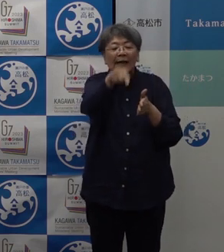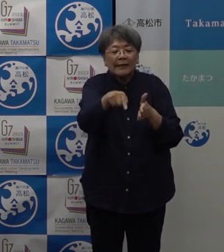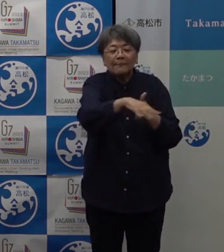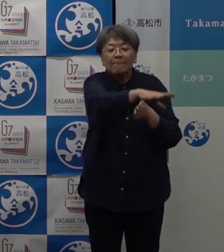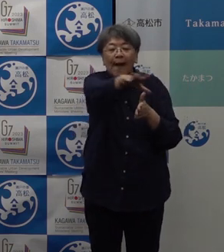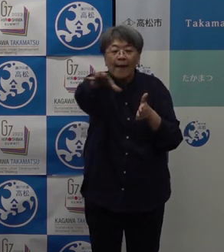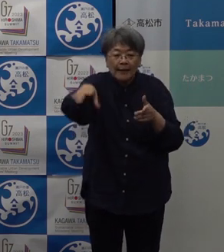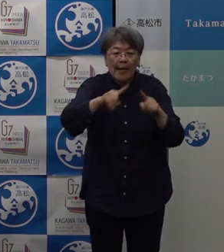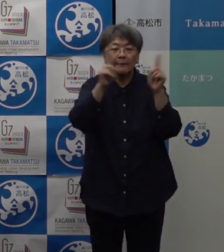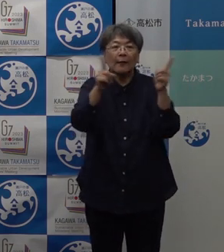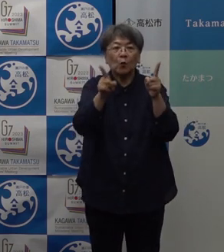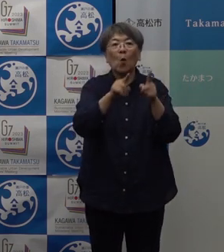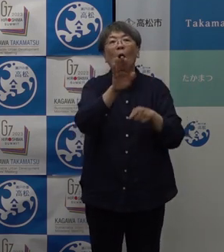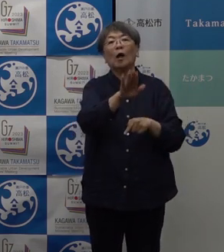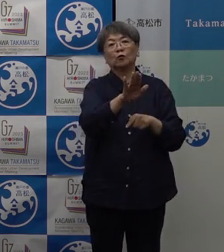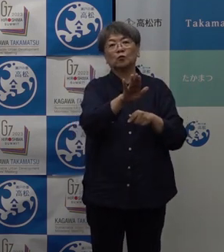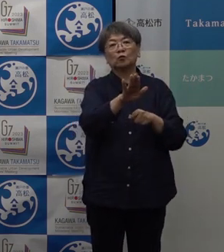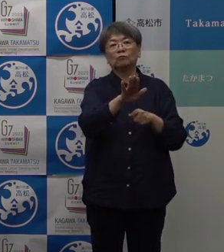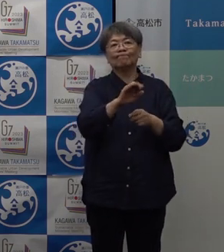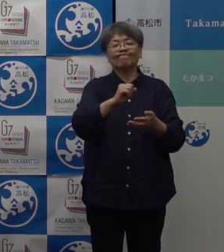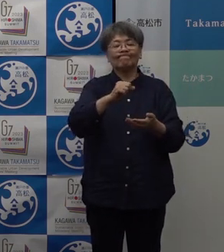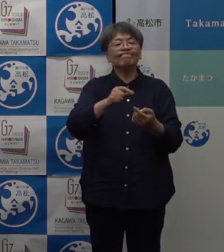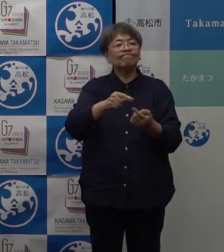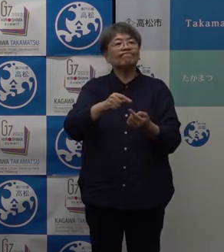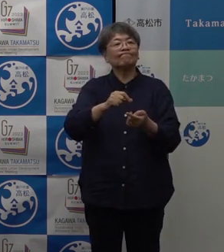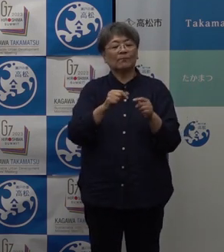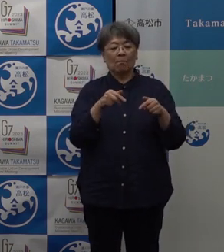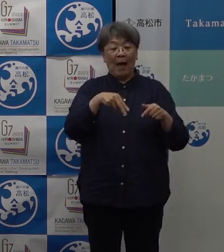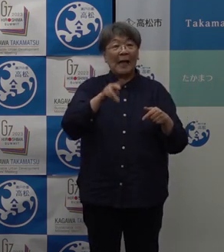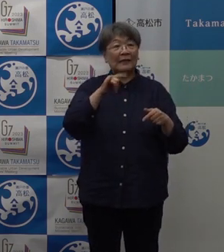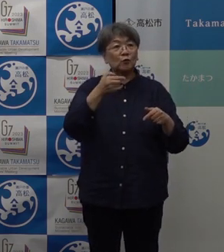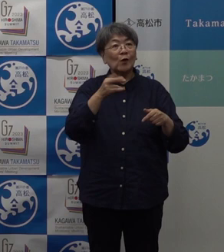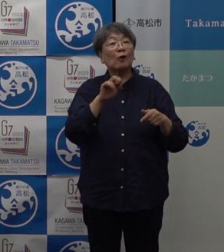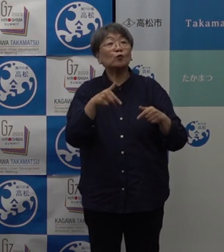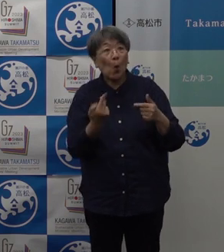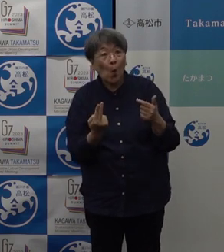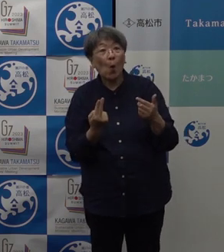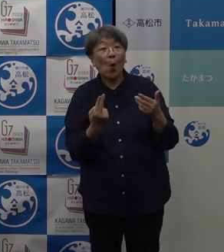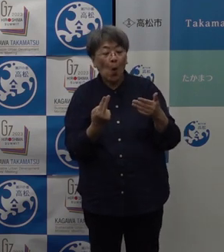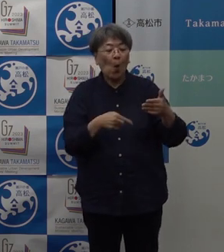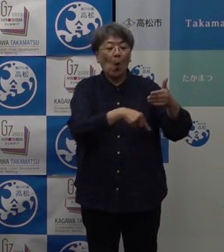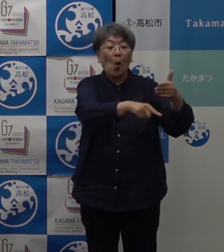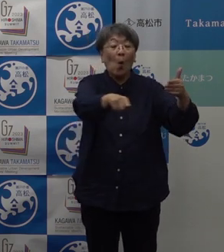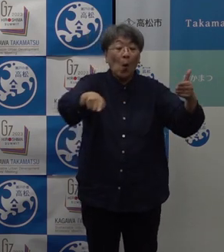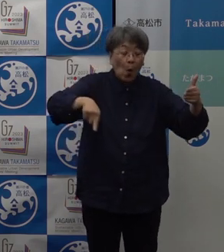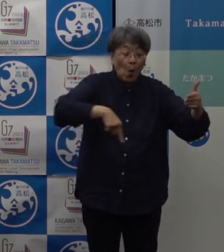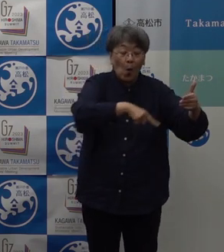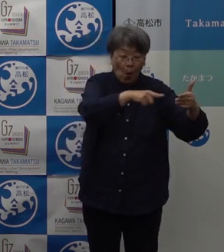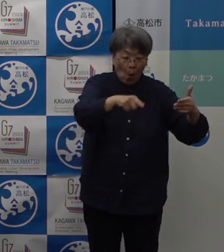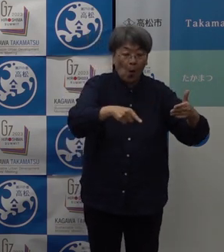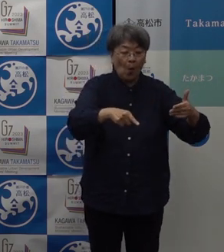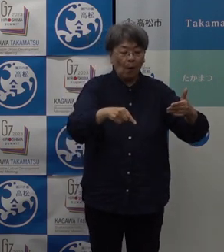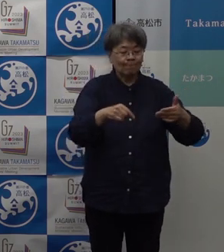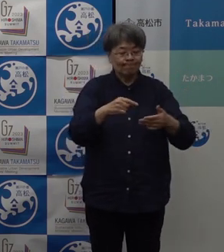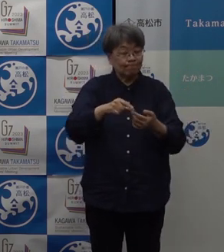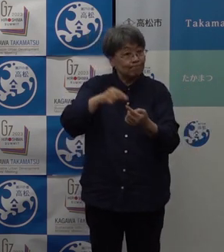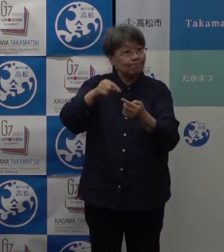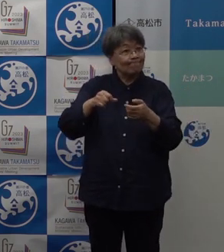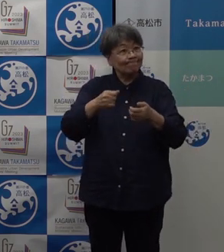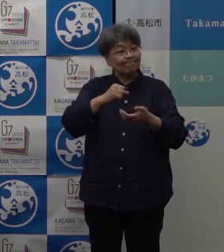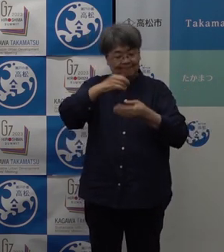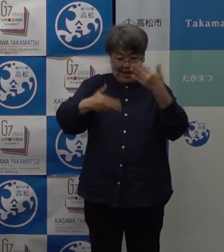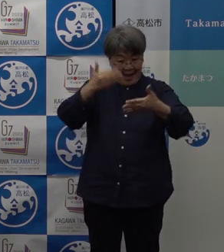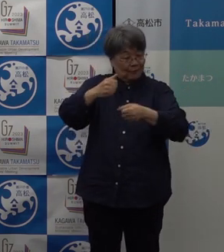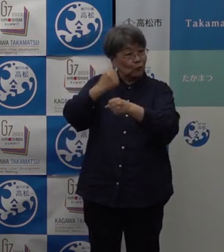開催をいたします。完成したマインクラフトの中のサンポートエリアをその場で大画面でご覧いただく予